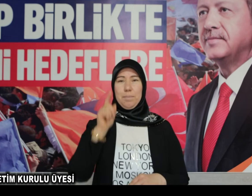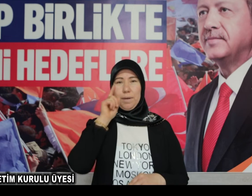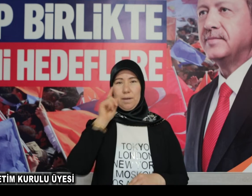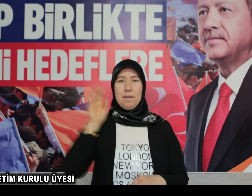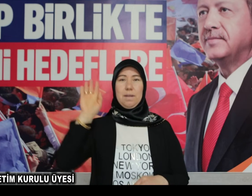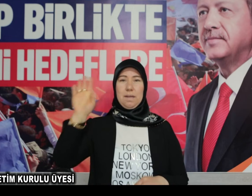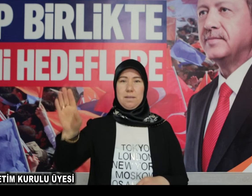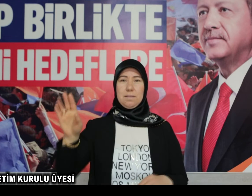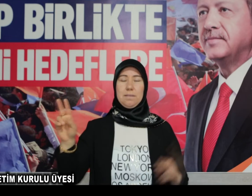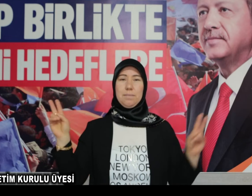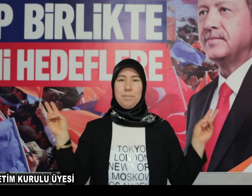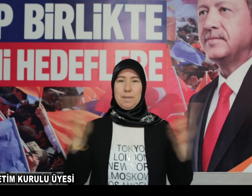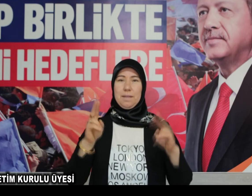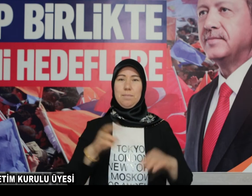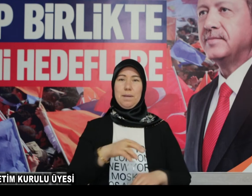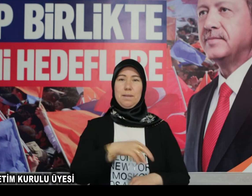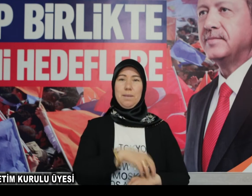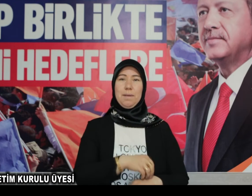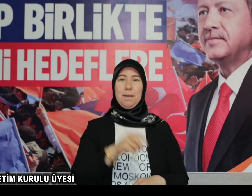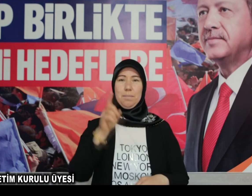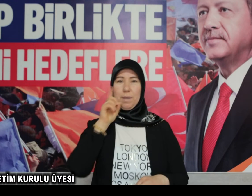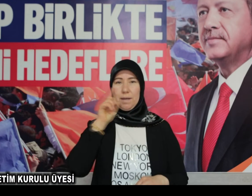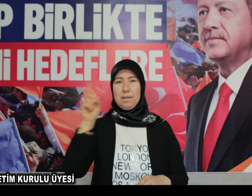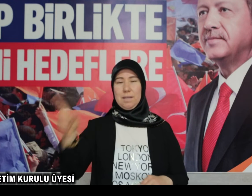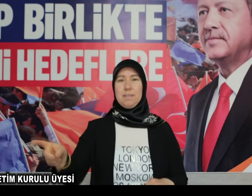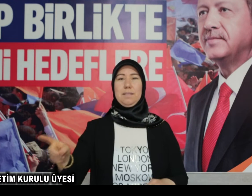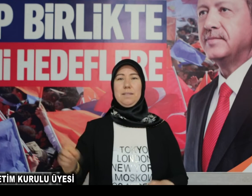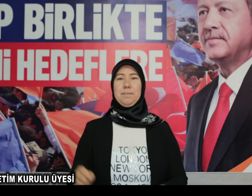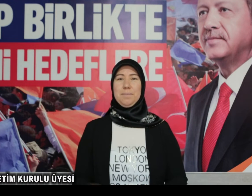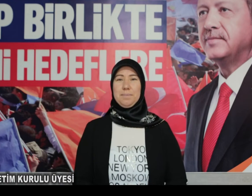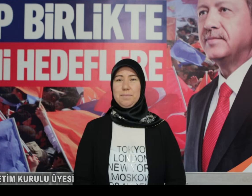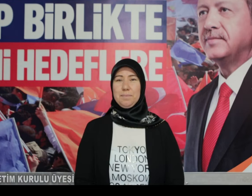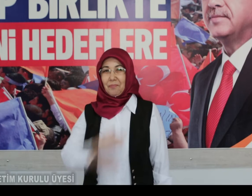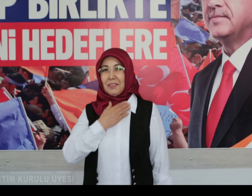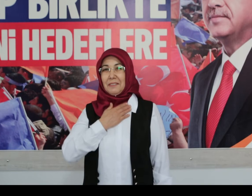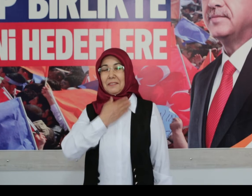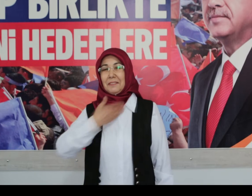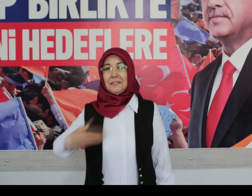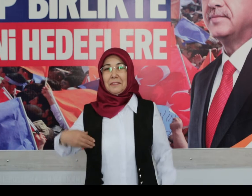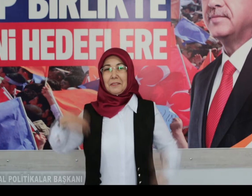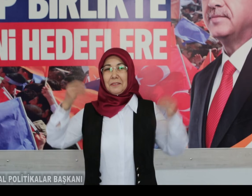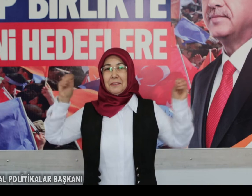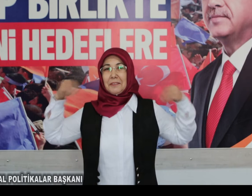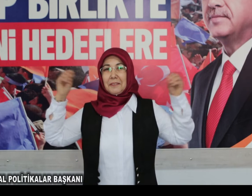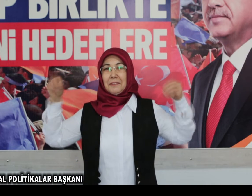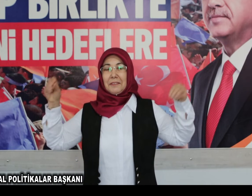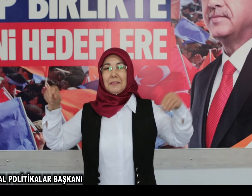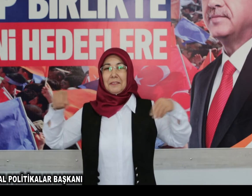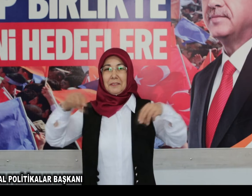hizmetkarlar. Baka kalsın halka tepeden bakanlar. Tevazuyla